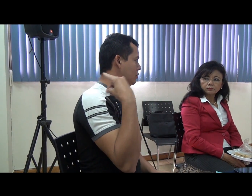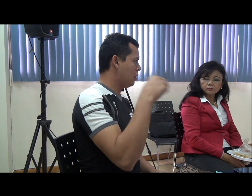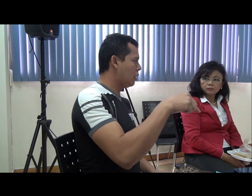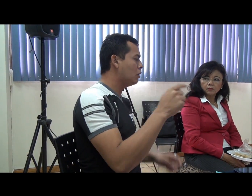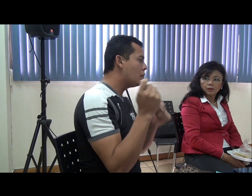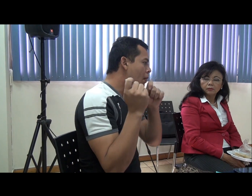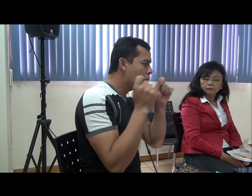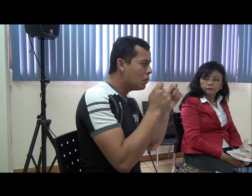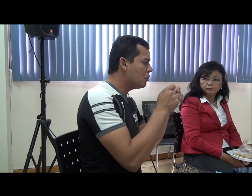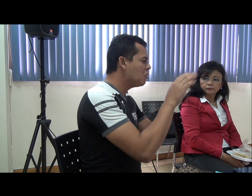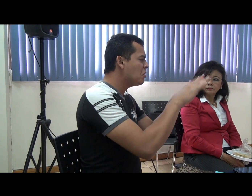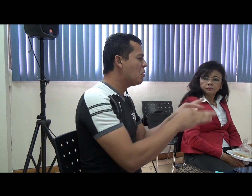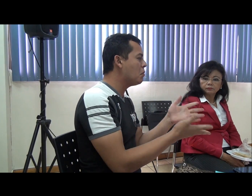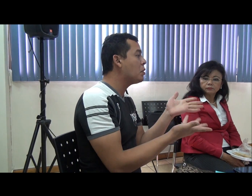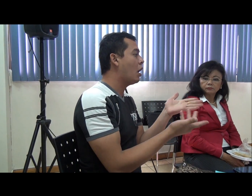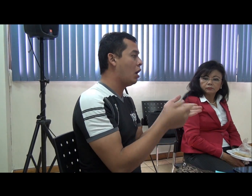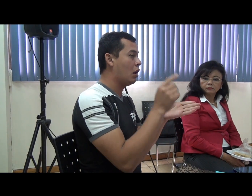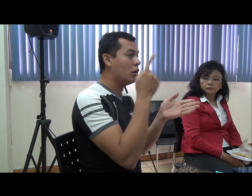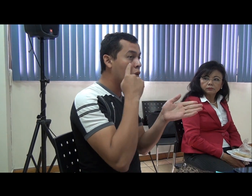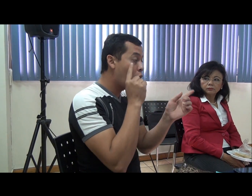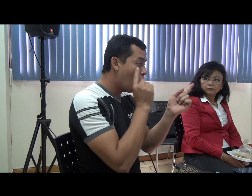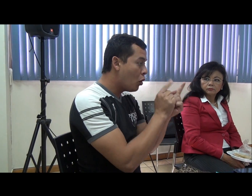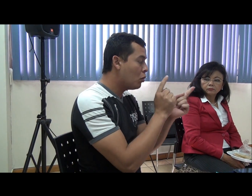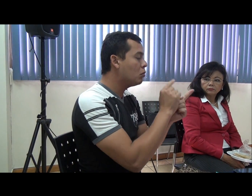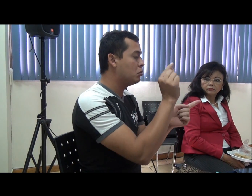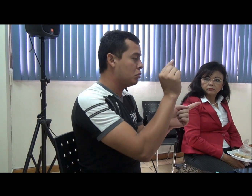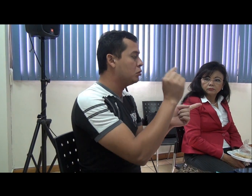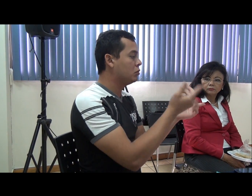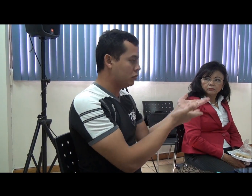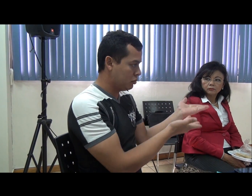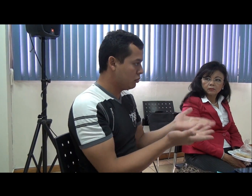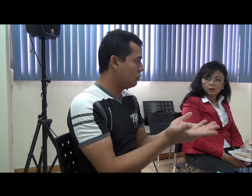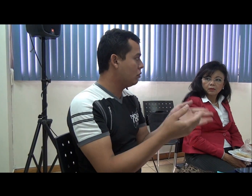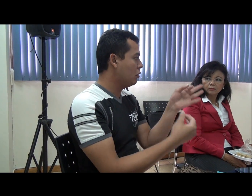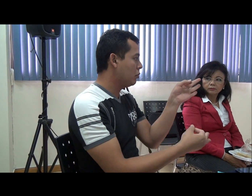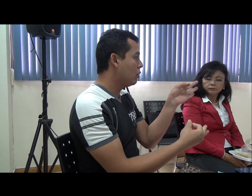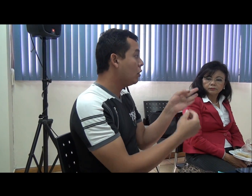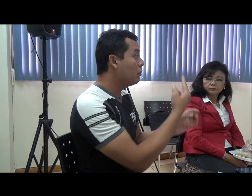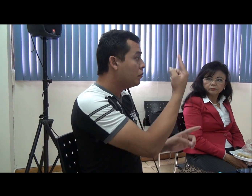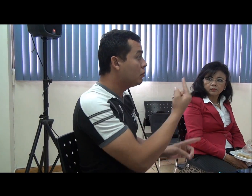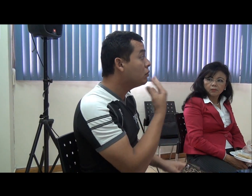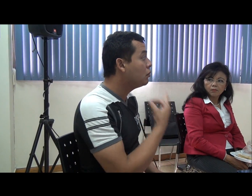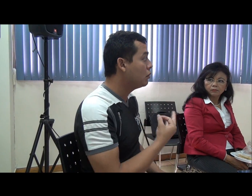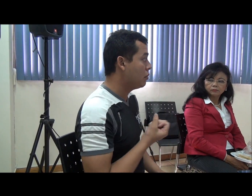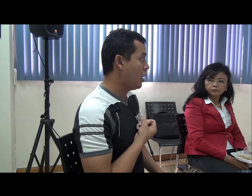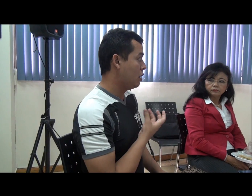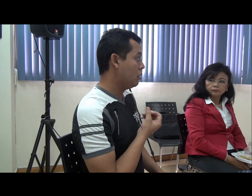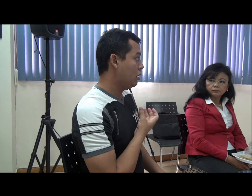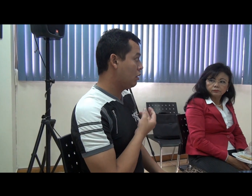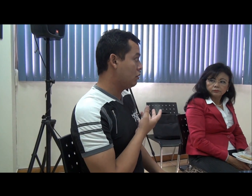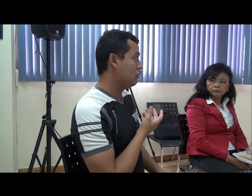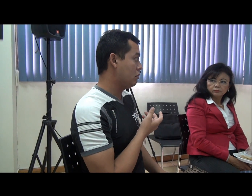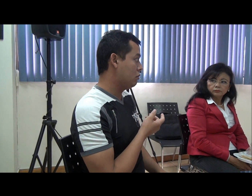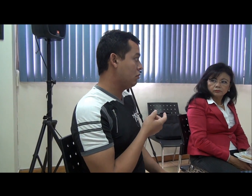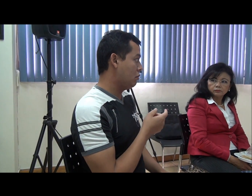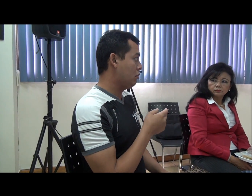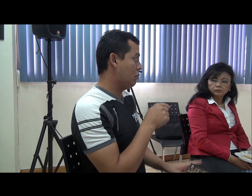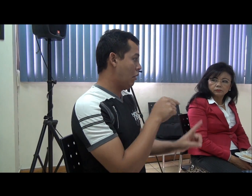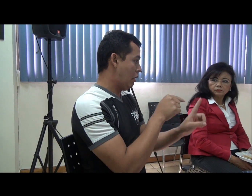antes, sí, cuando era la directora, la licenciada Lourdes, a ella le pedía la